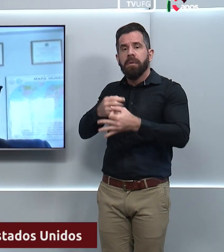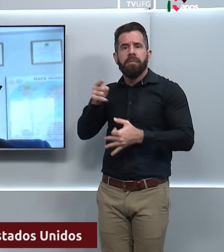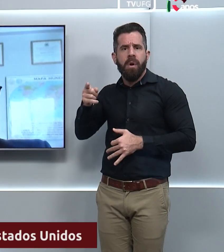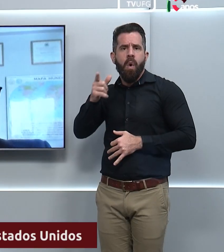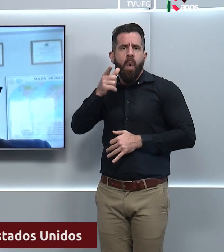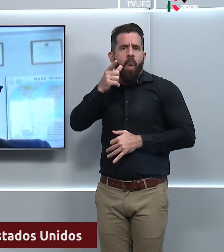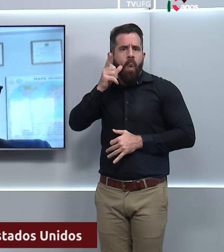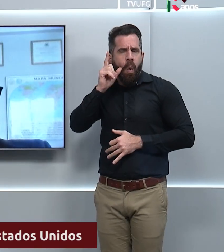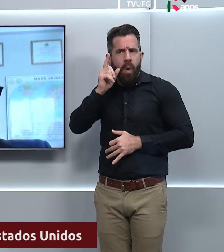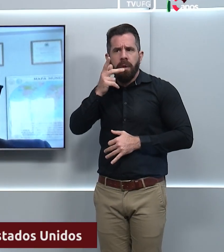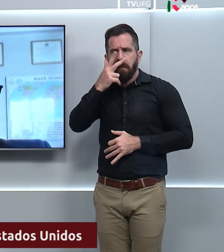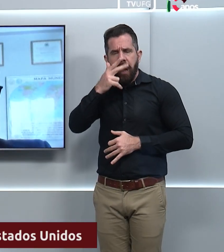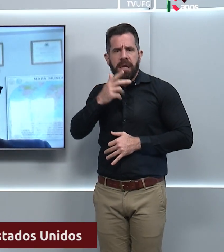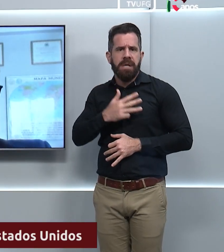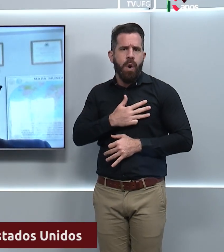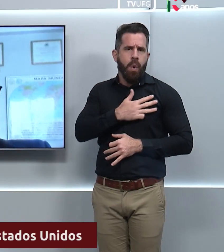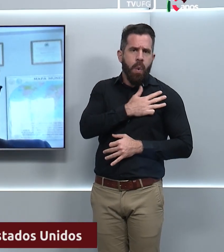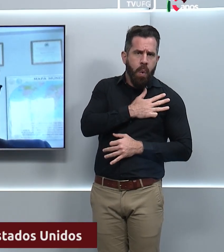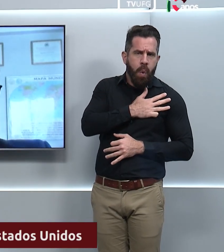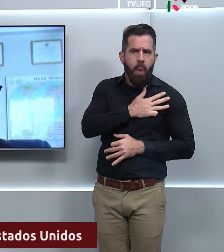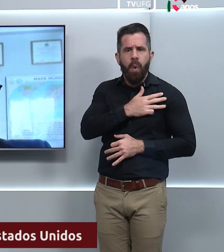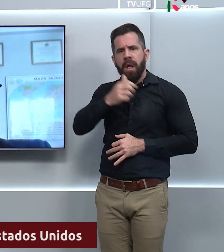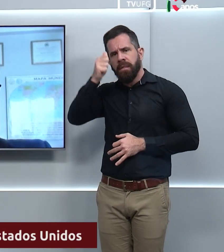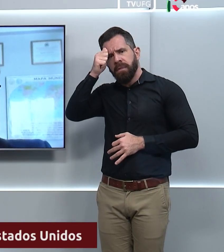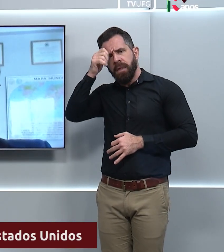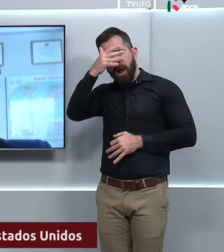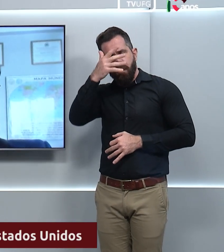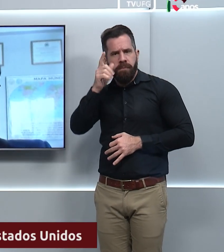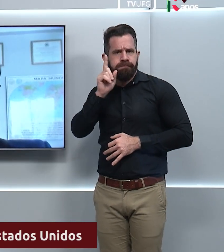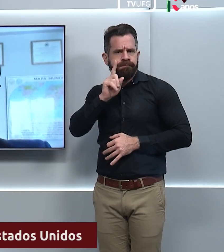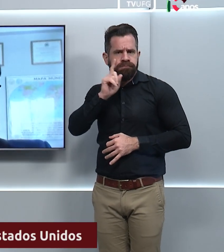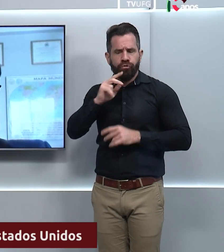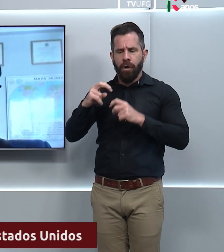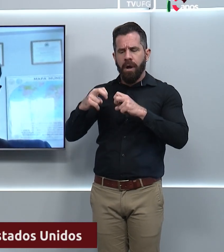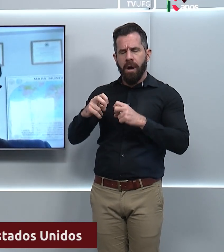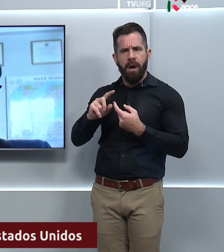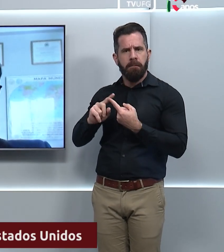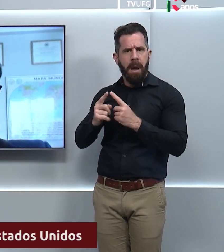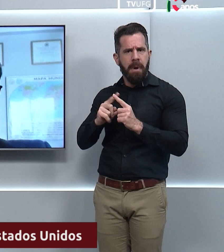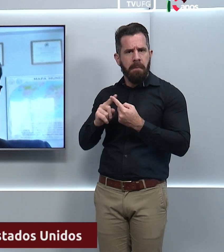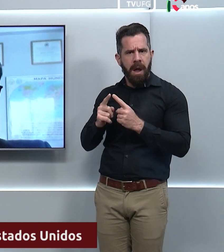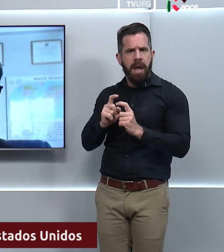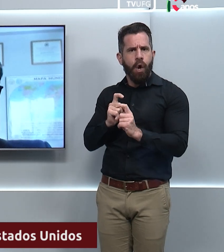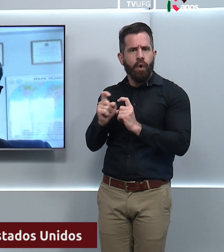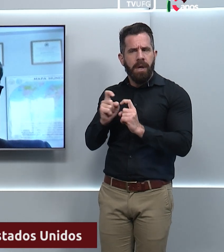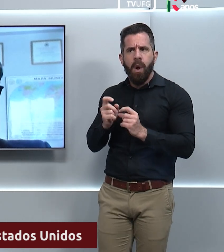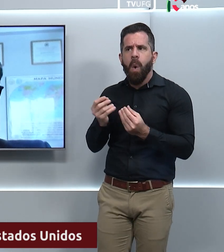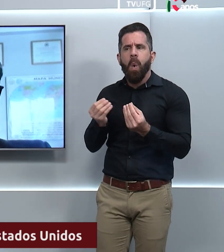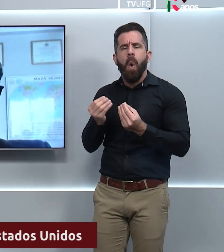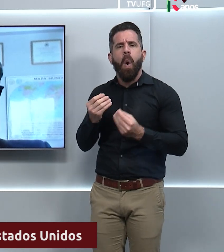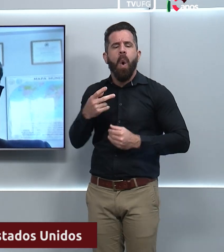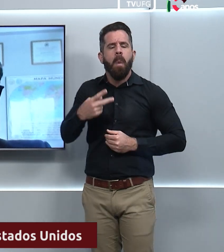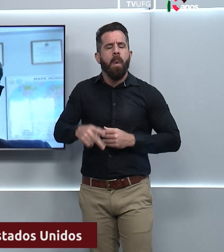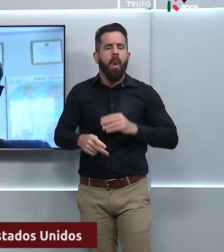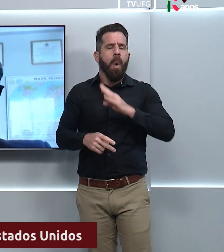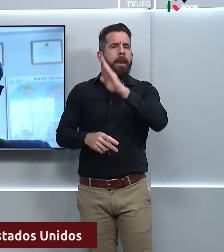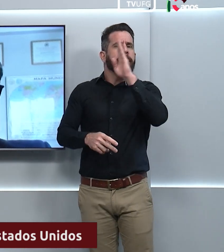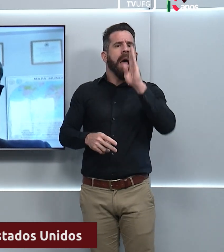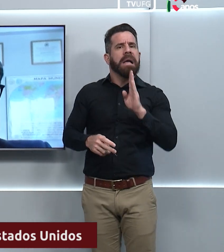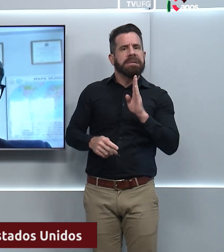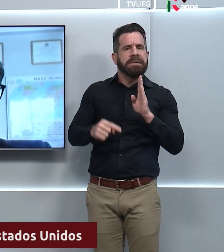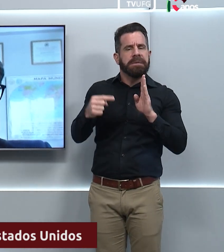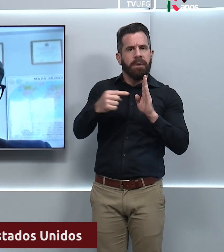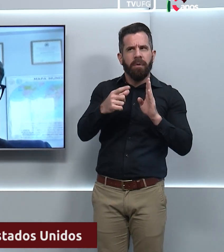uma reunião com Donald Trump. Como que o senhor observa as movimentações do Brasil quanto a esse assunto?